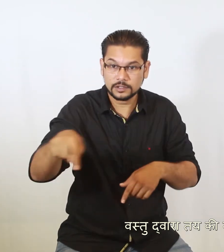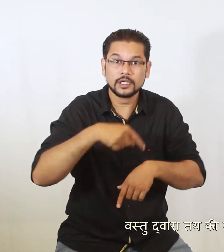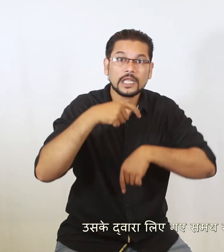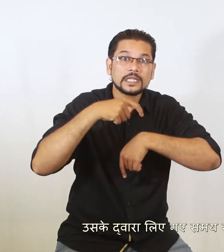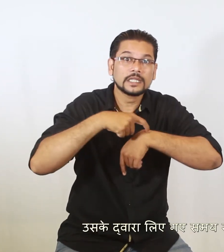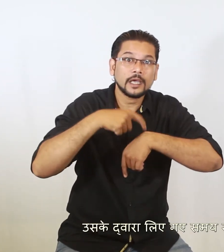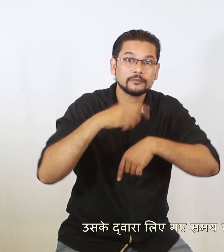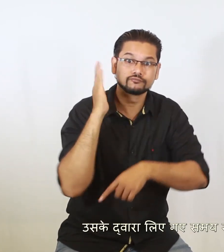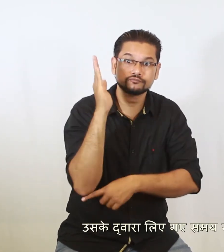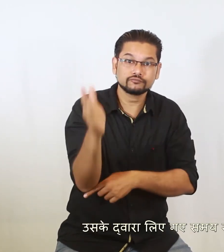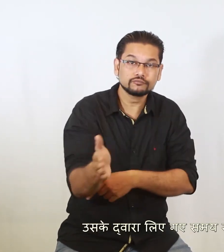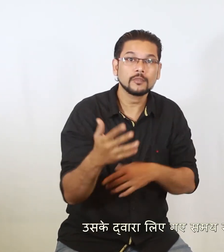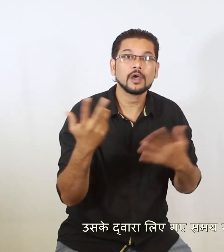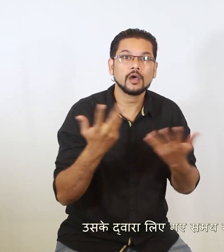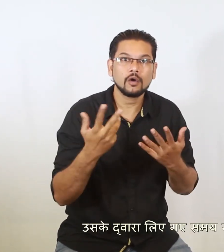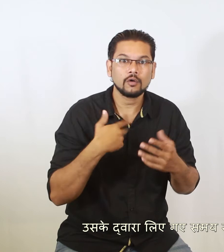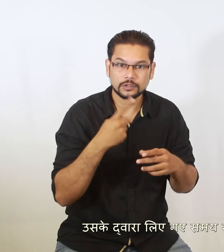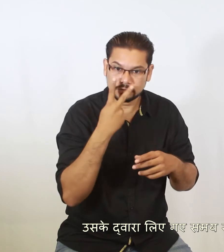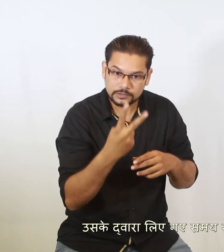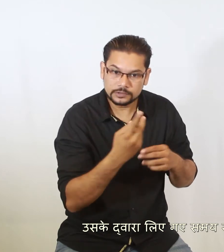उसके द्वारा लिए गए समय से विभाजित करके